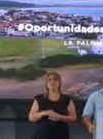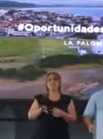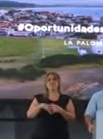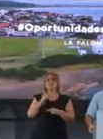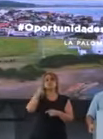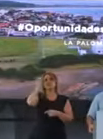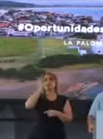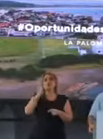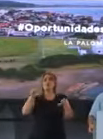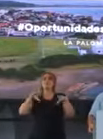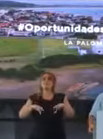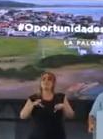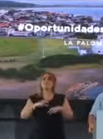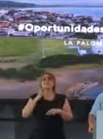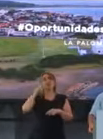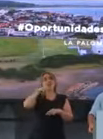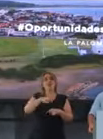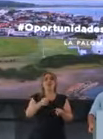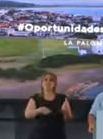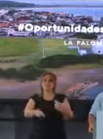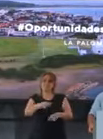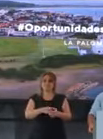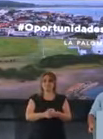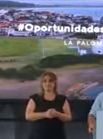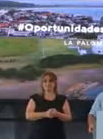sueño con ministros que se bajen en un almacén.